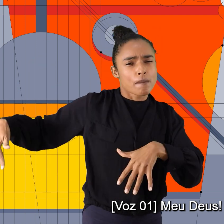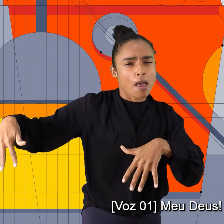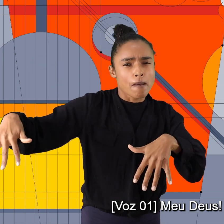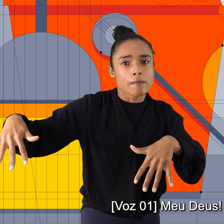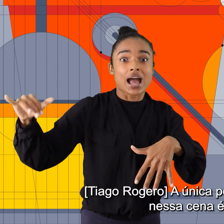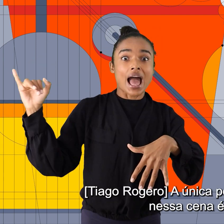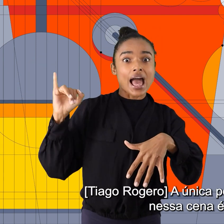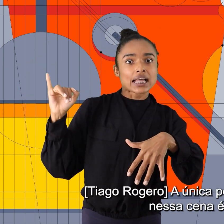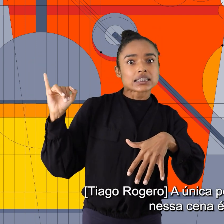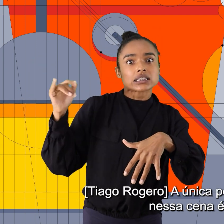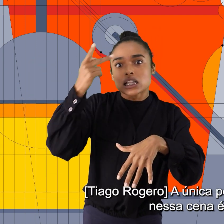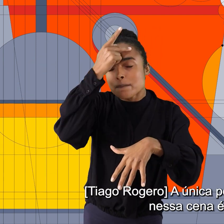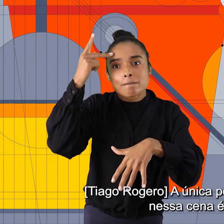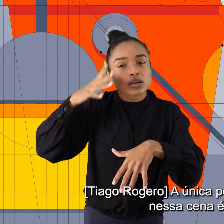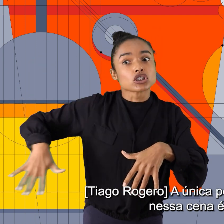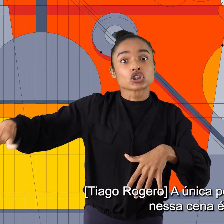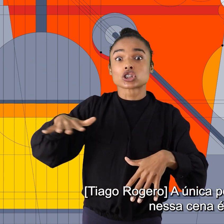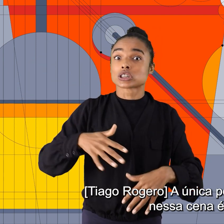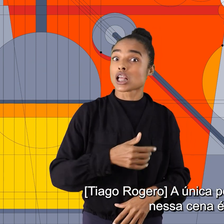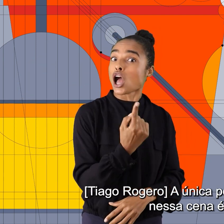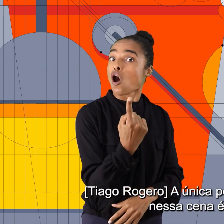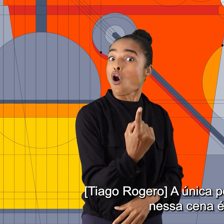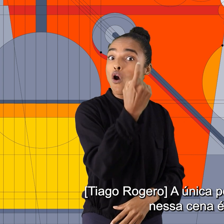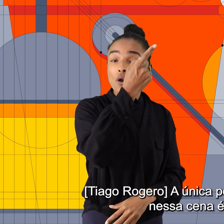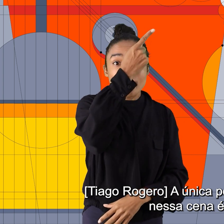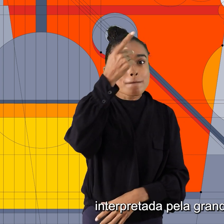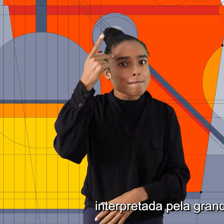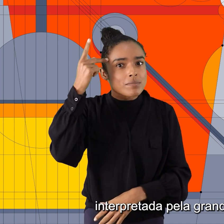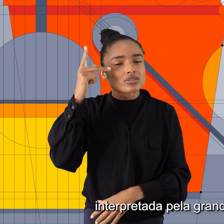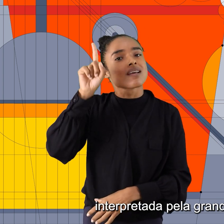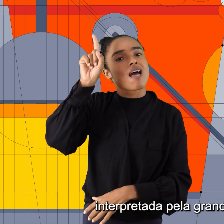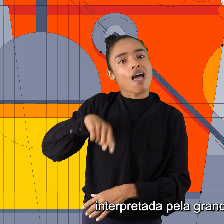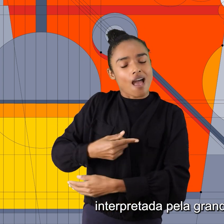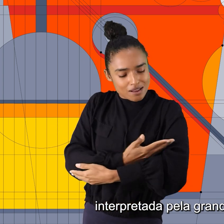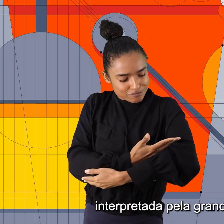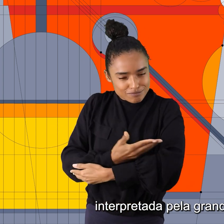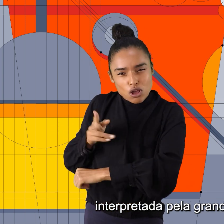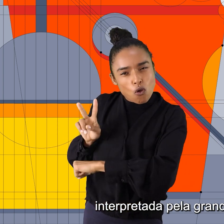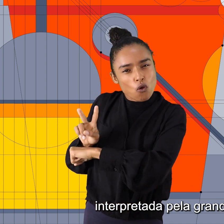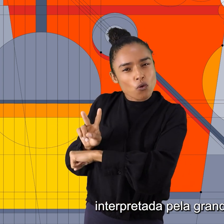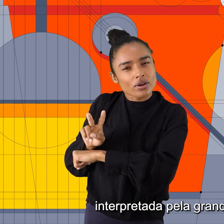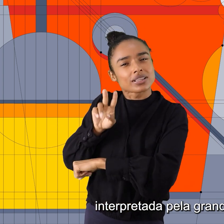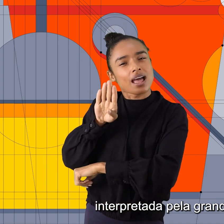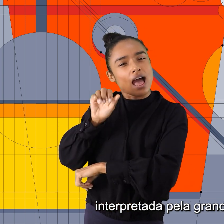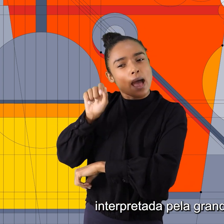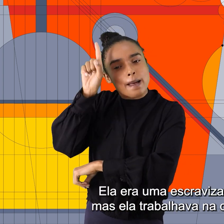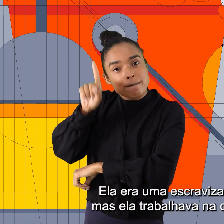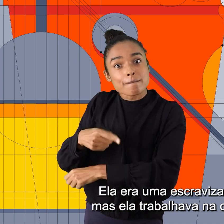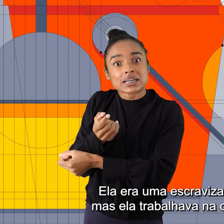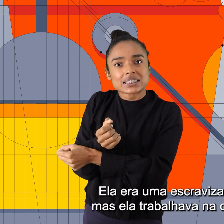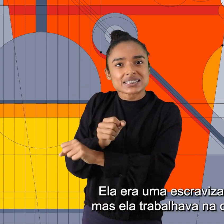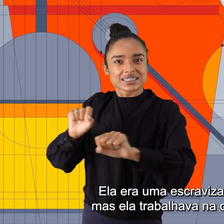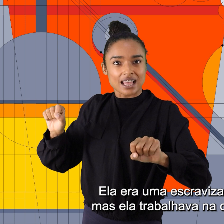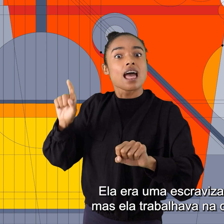italianos! A única personagem negra nessa cena é a Bá, interpretada pela grande Chica Xavier. Ela